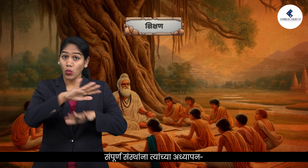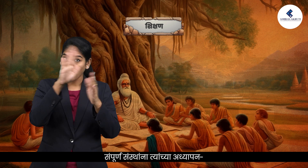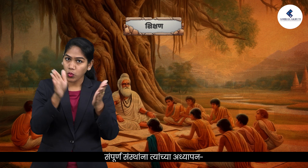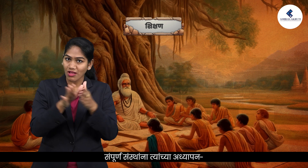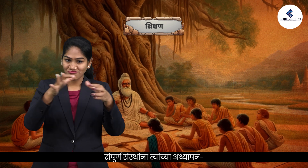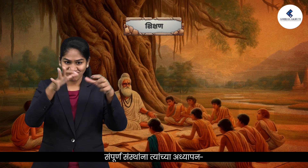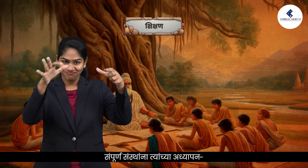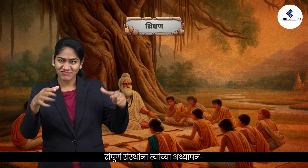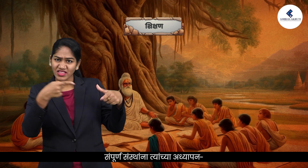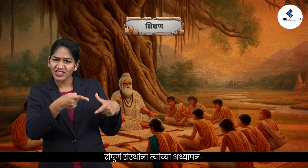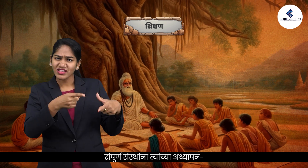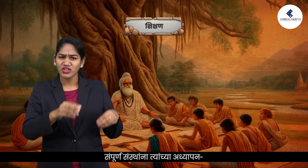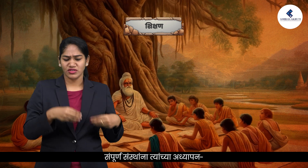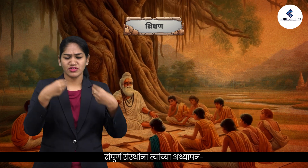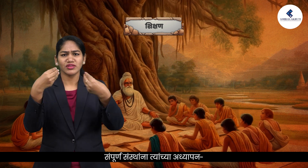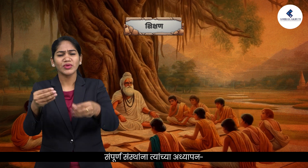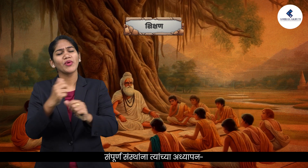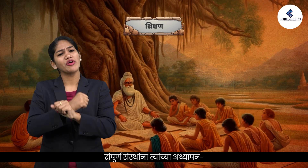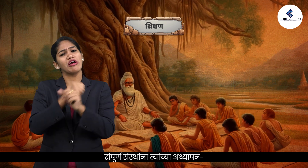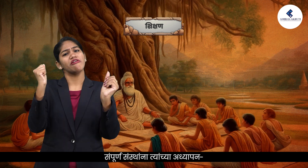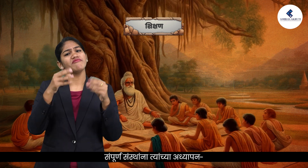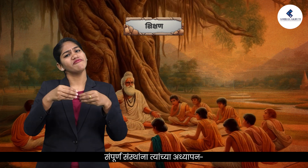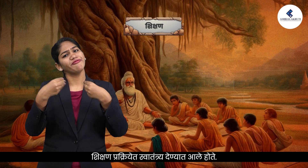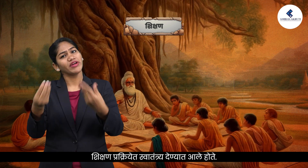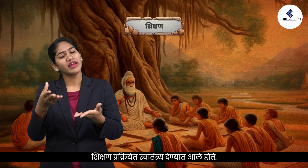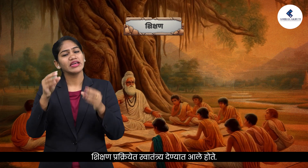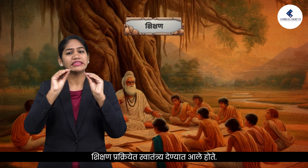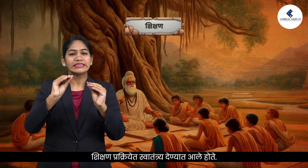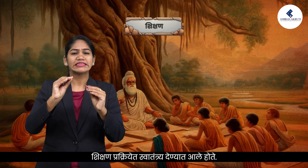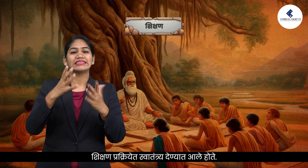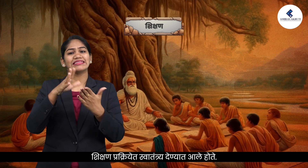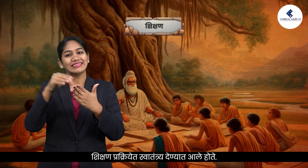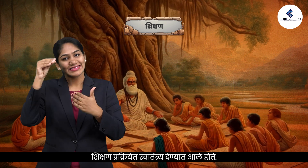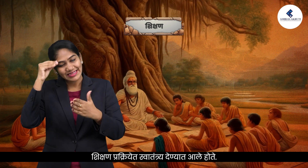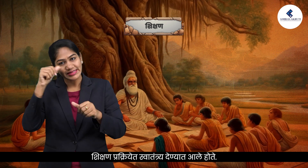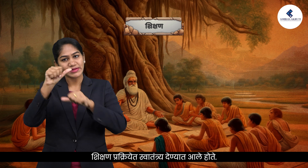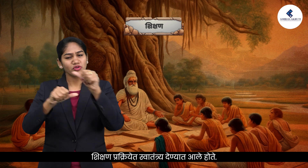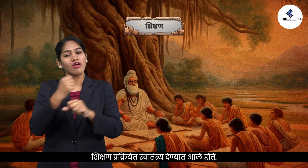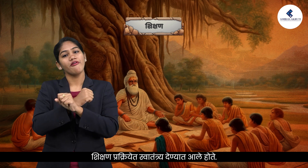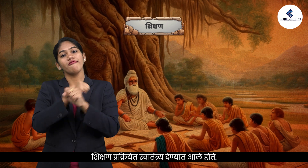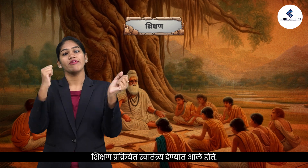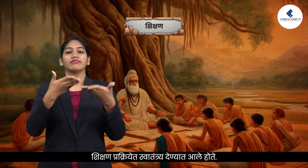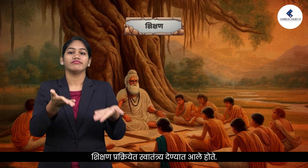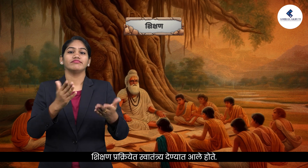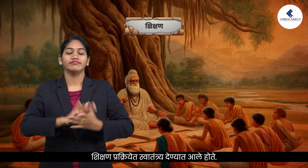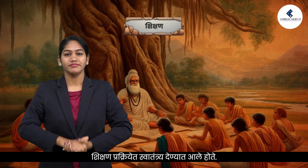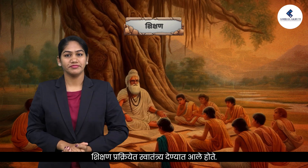संपूर्ण संस्थांना त्यांच्या अध्यापन शिक्षण प्रक्रियेत स्वातंत्र्य देण्यात आले